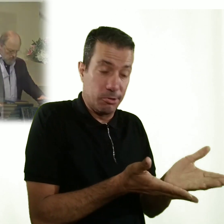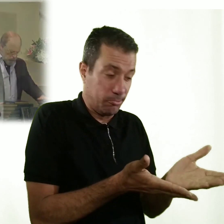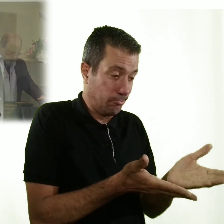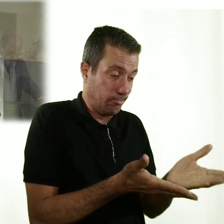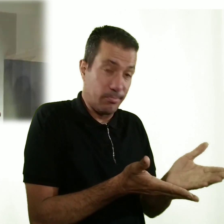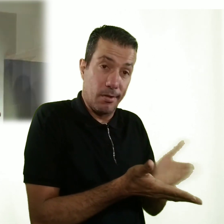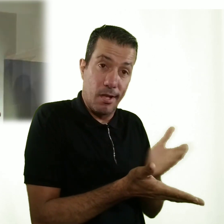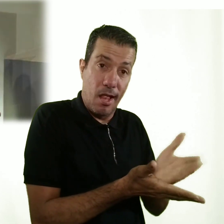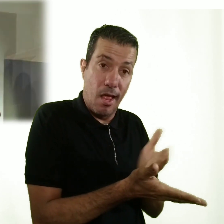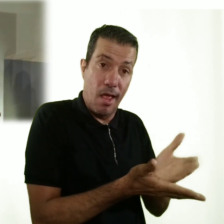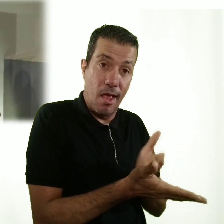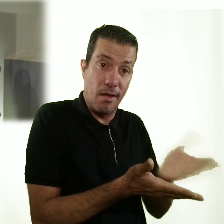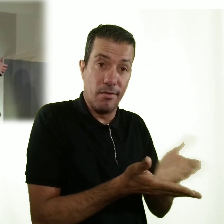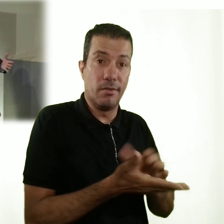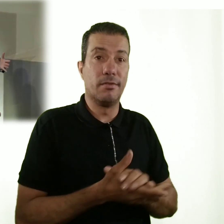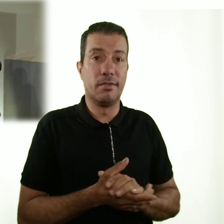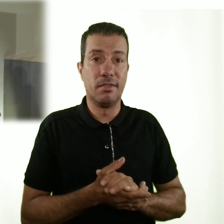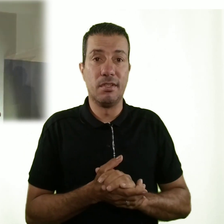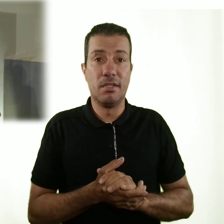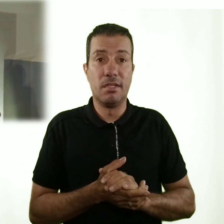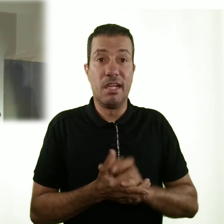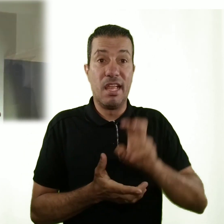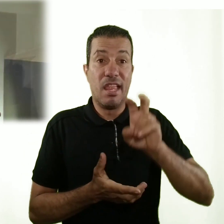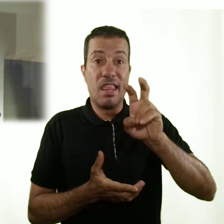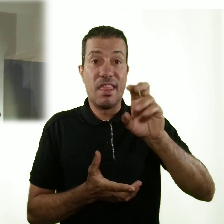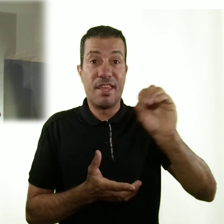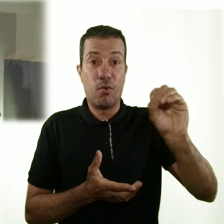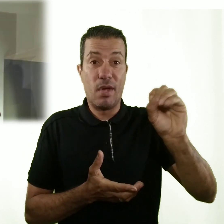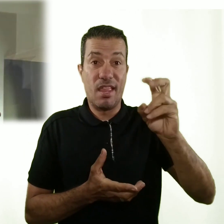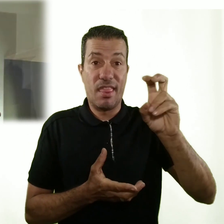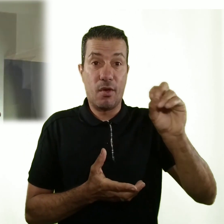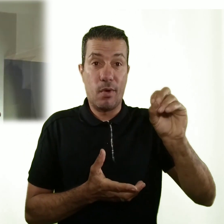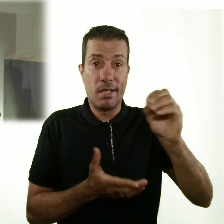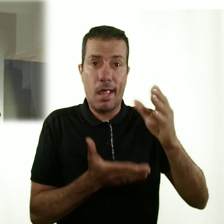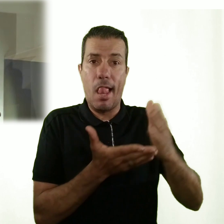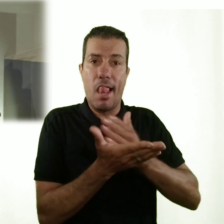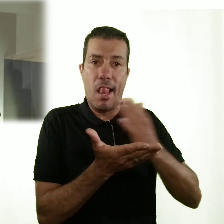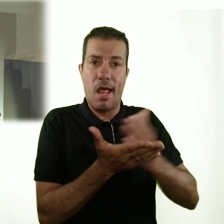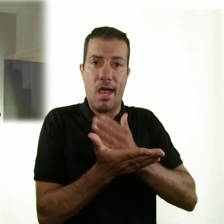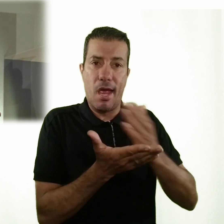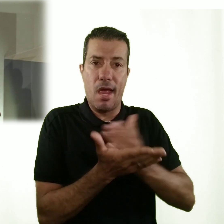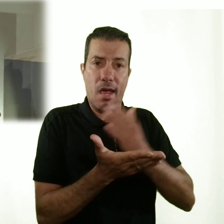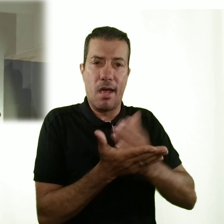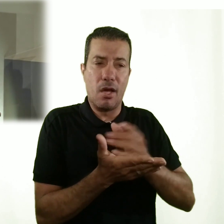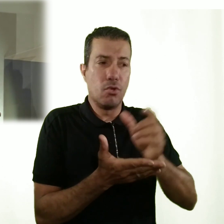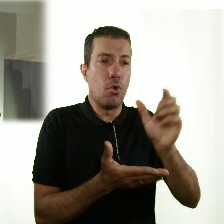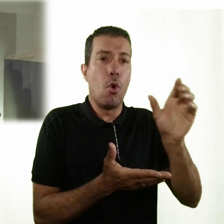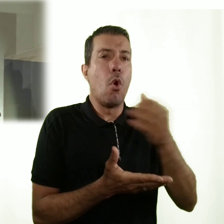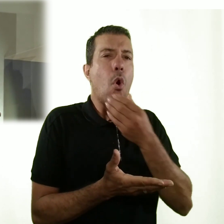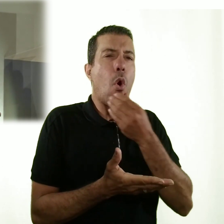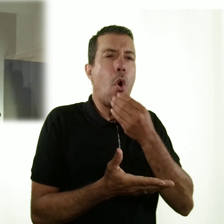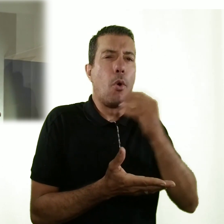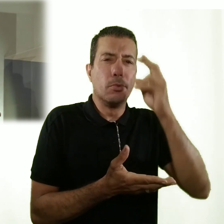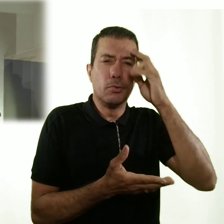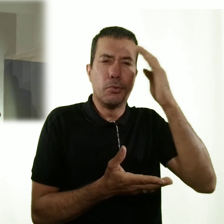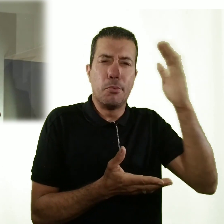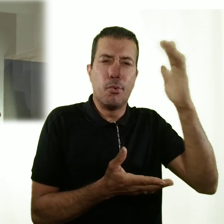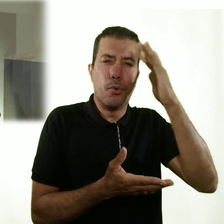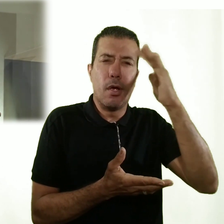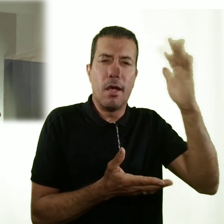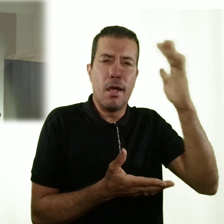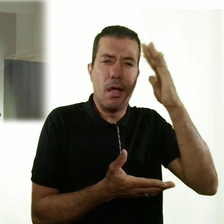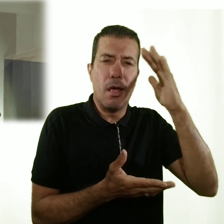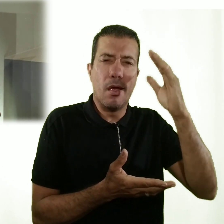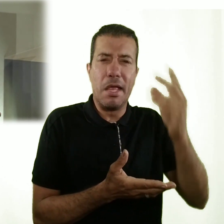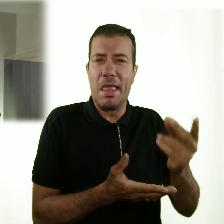São 50 livros, eu não trouxe todos, daquela série Os Pensadores, filósofos desde os